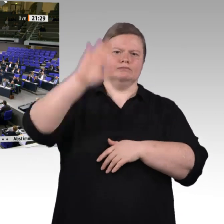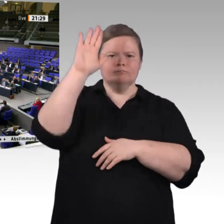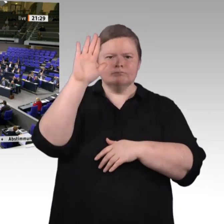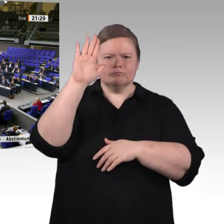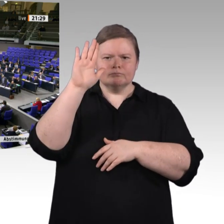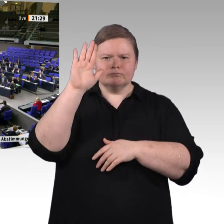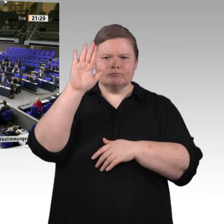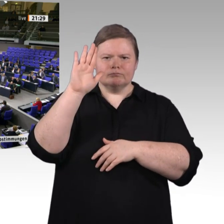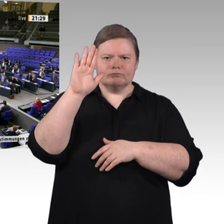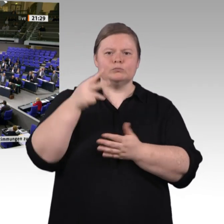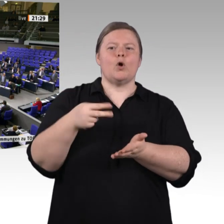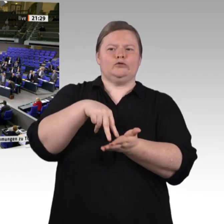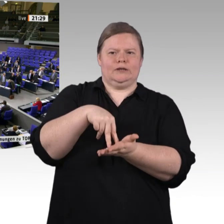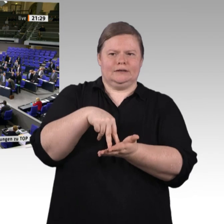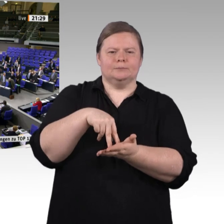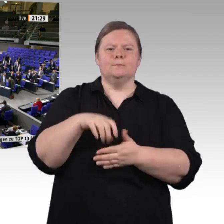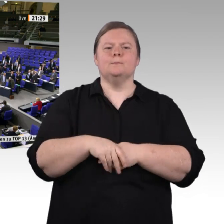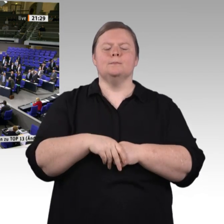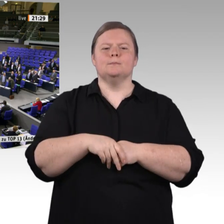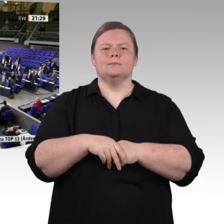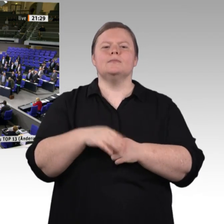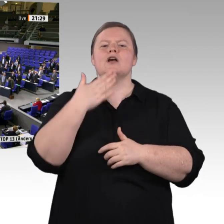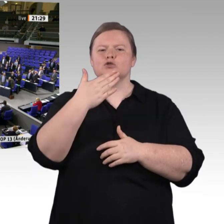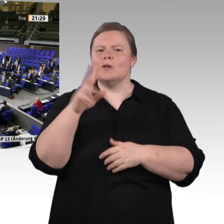Wer enthält sich?